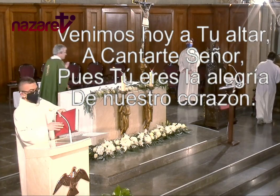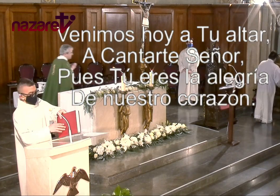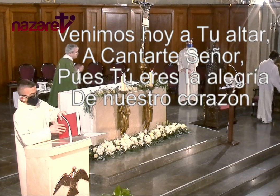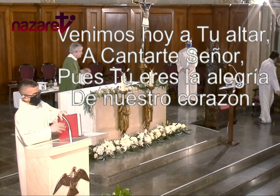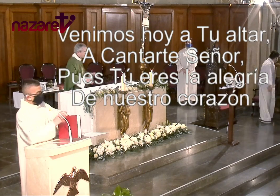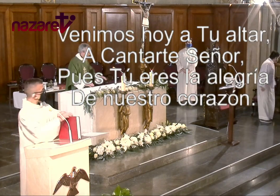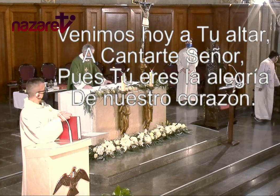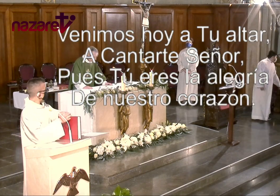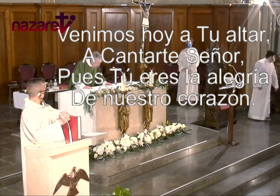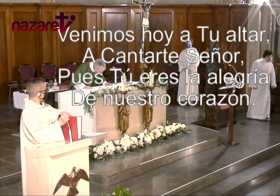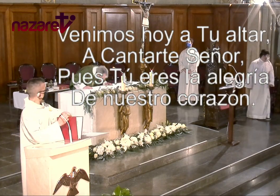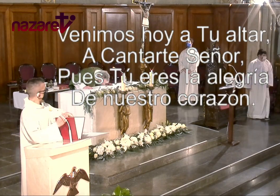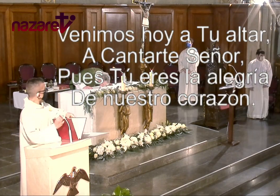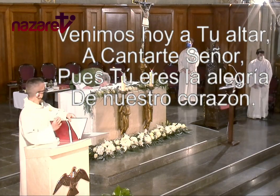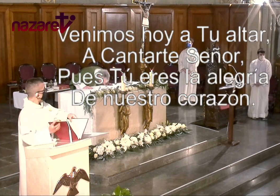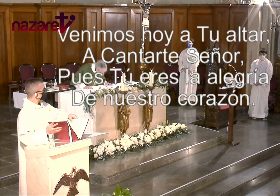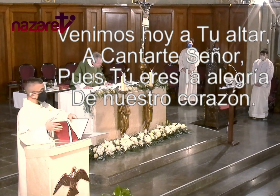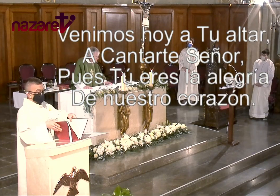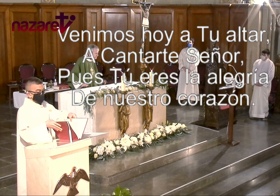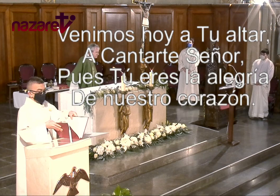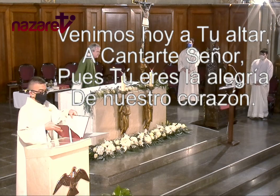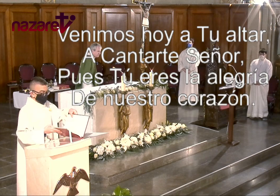ya está al cantar